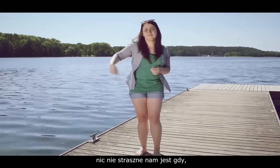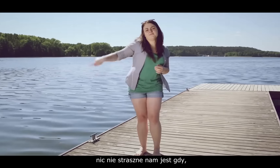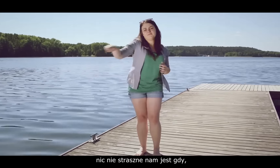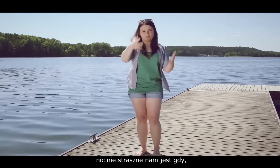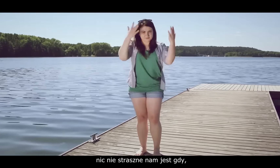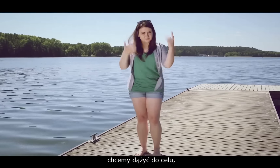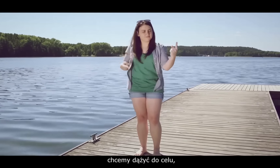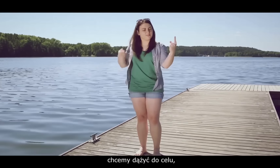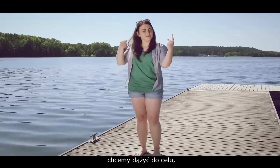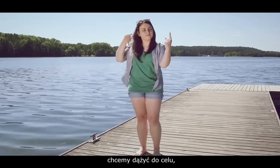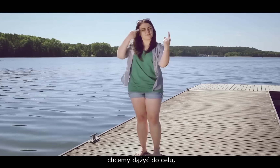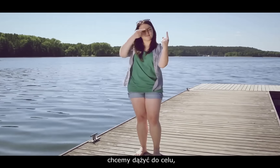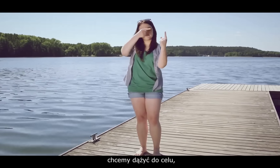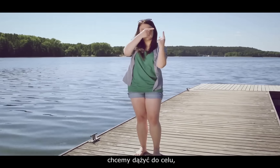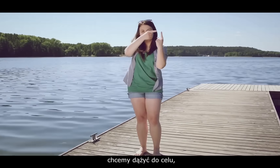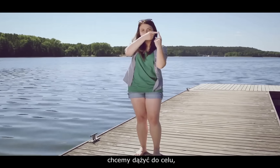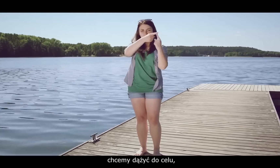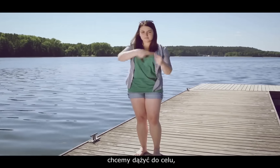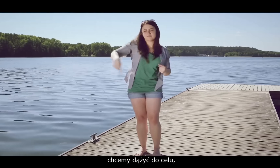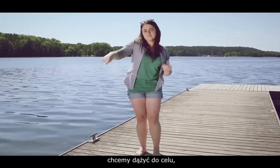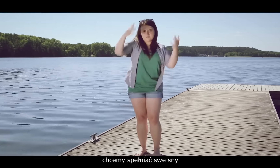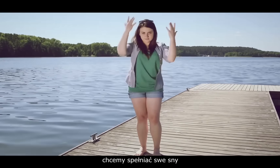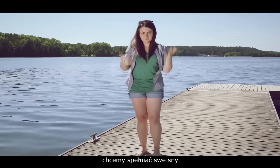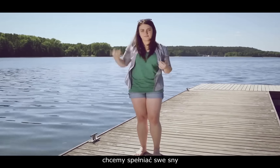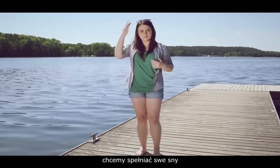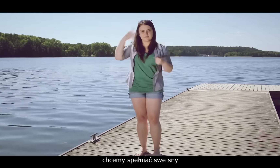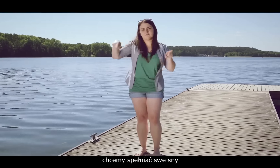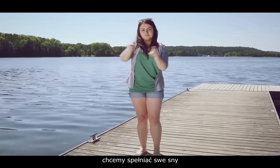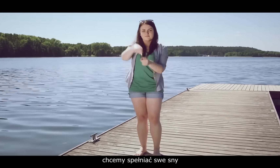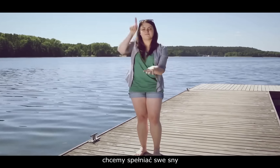Chcemy dążyć do celu, chcemy spełniać swoje sny